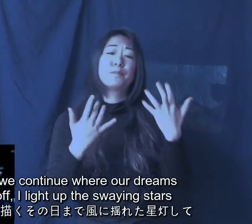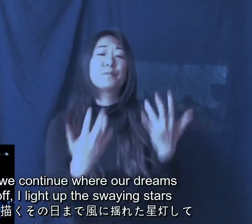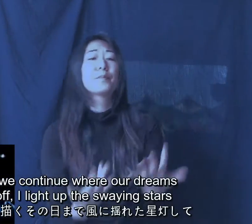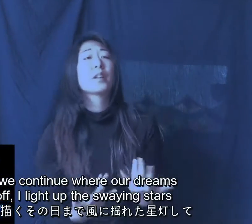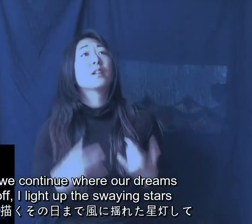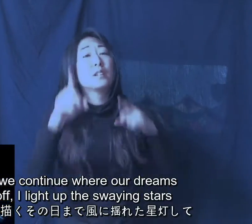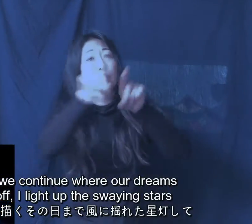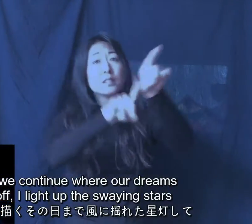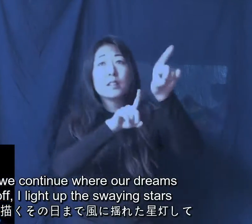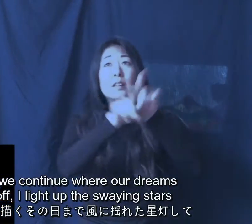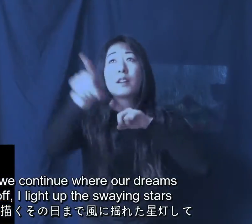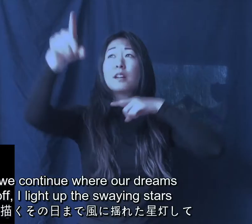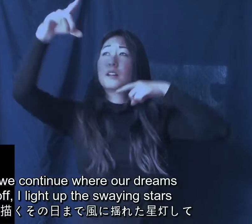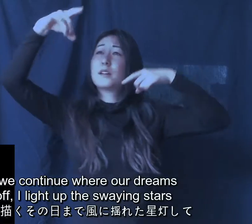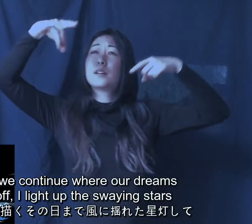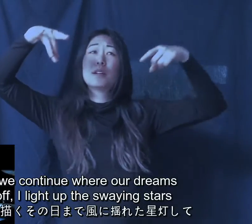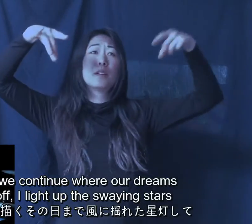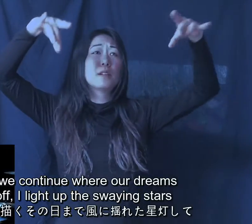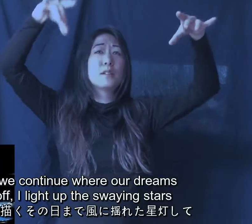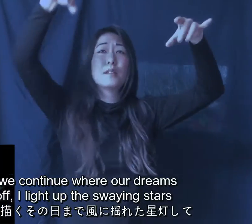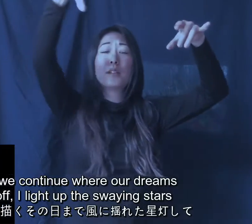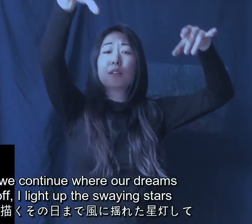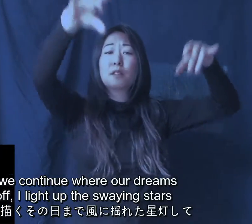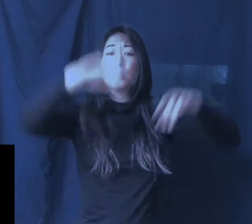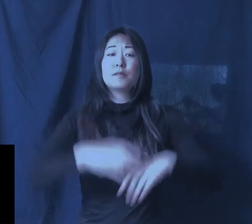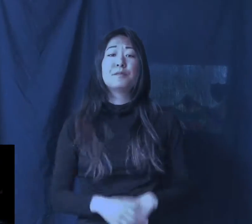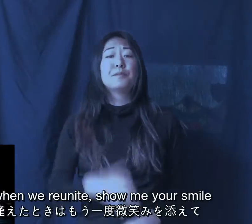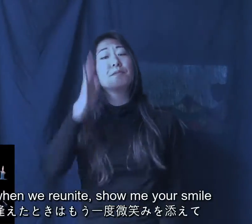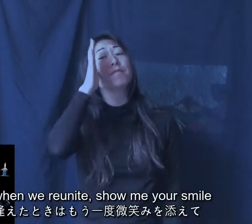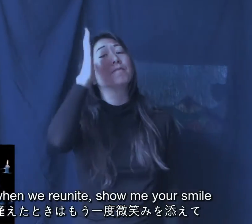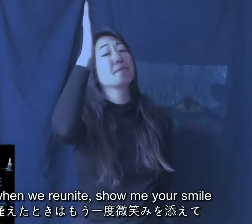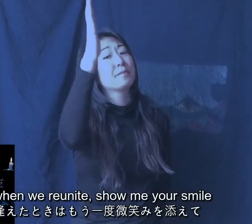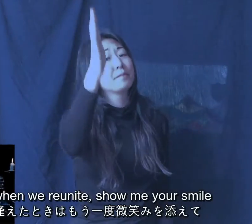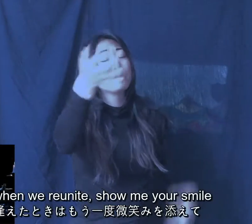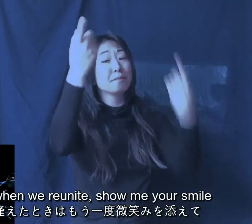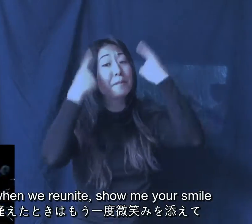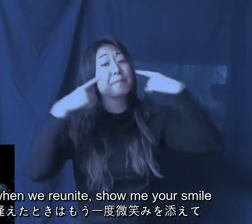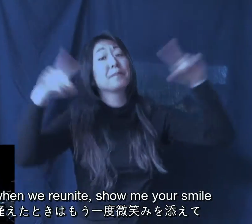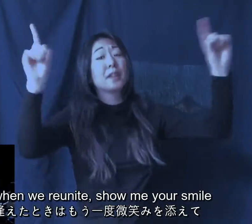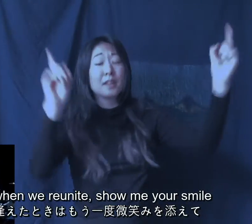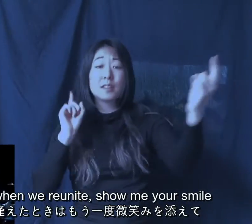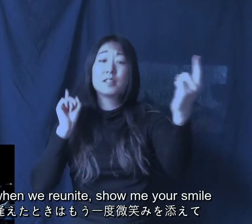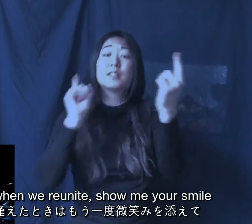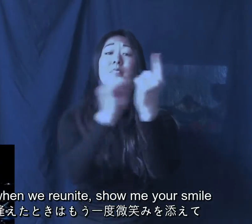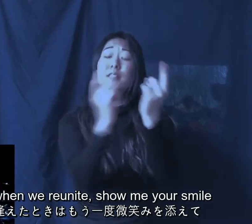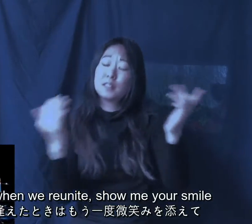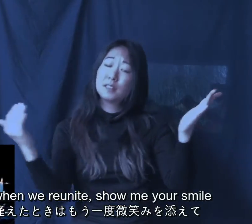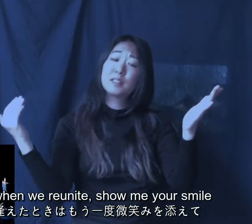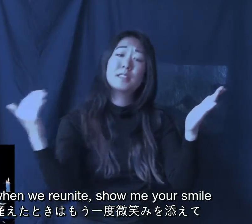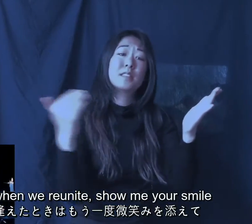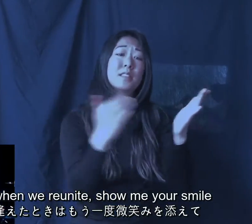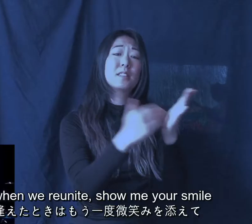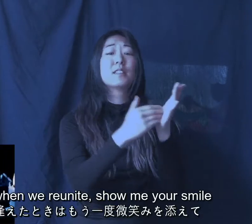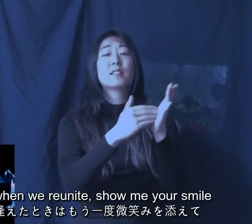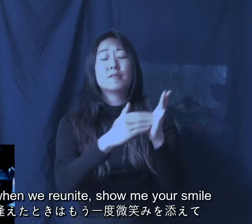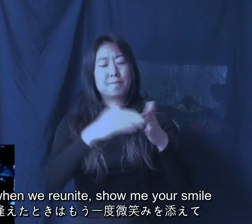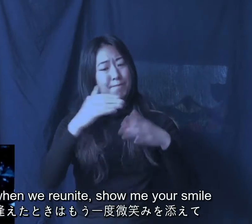た星ともしていつか出会え